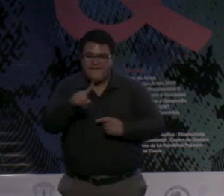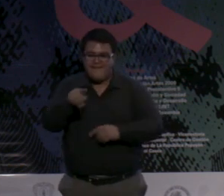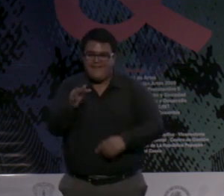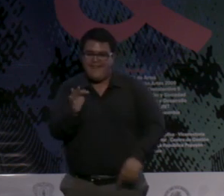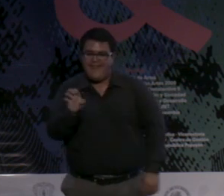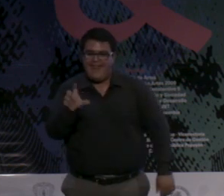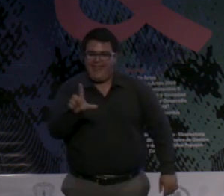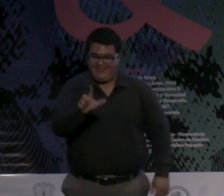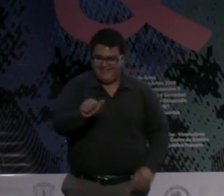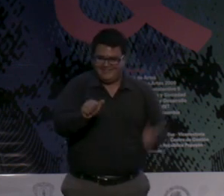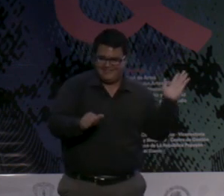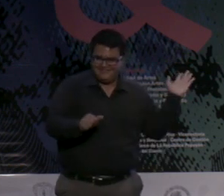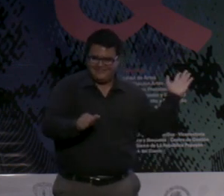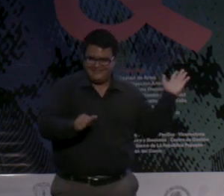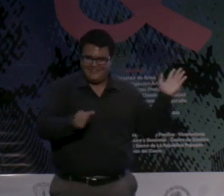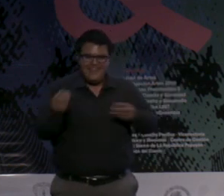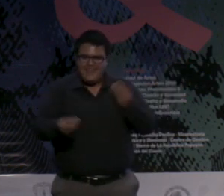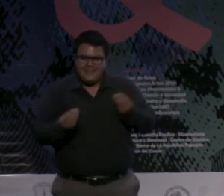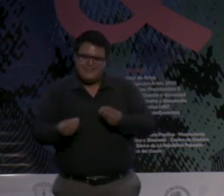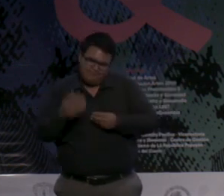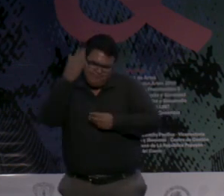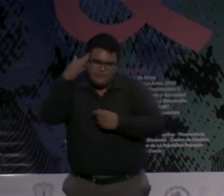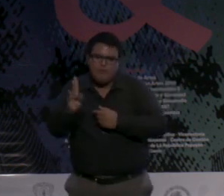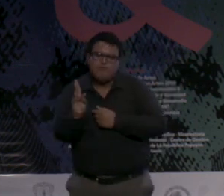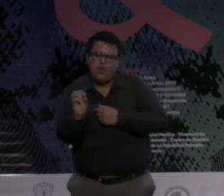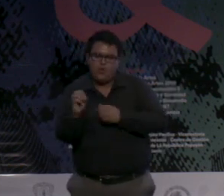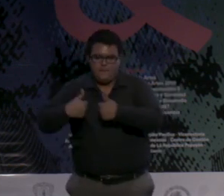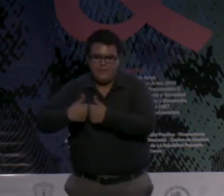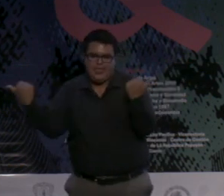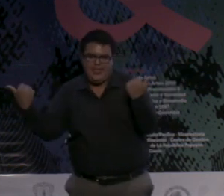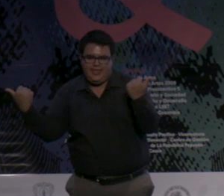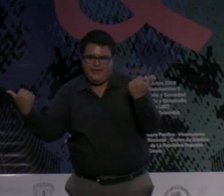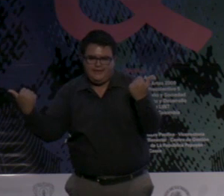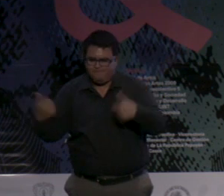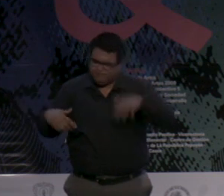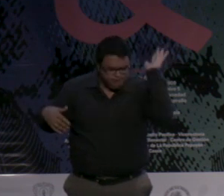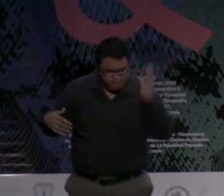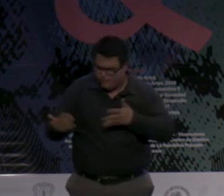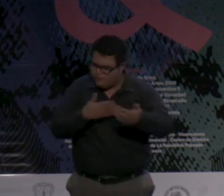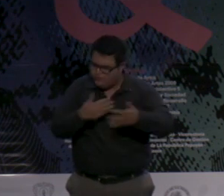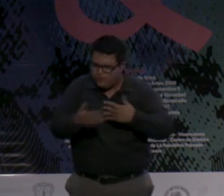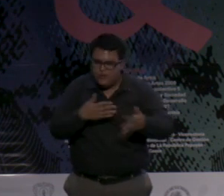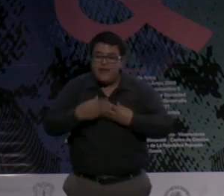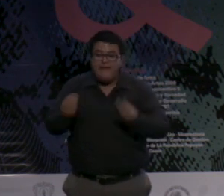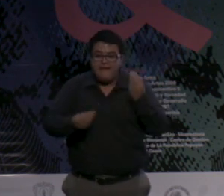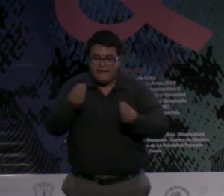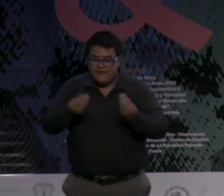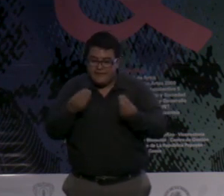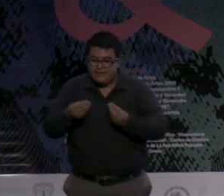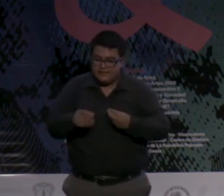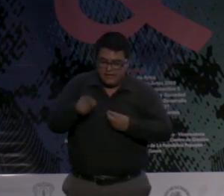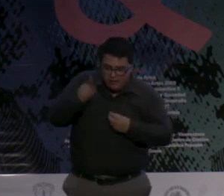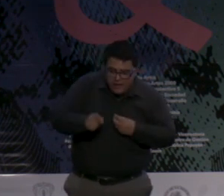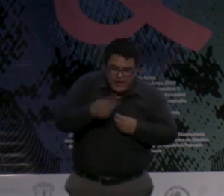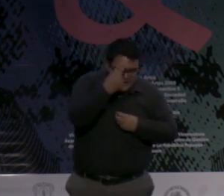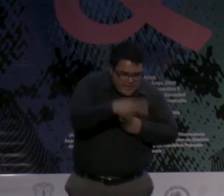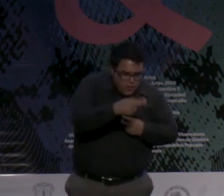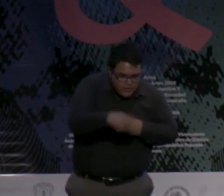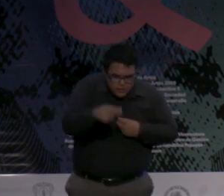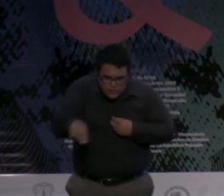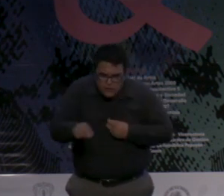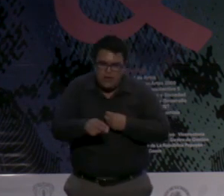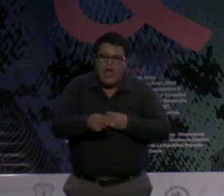ese lugar seguía siendo un centro radiante, como una especie de corazón palpitante. Pasa la siguiente. Asimismo me encontré